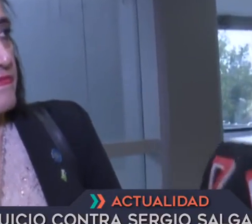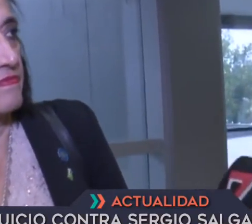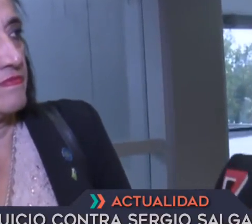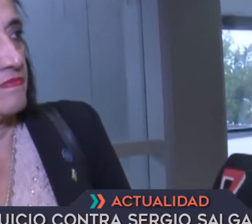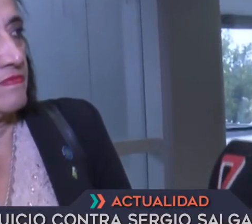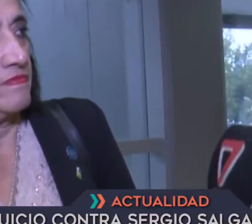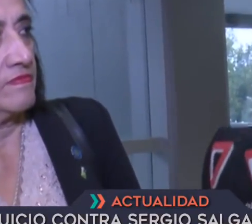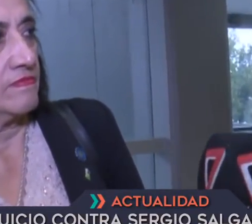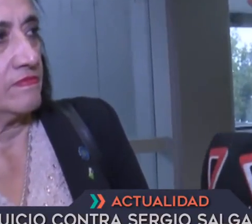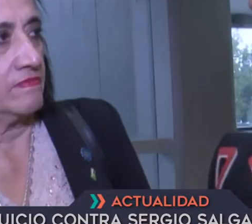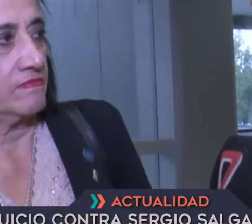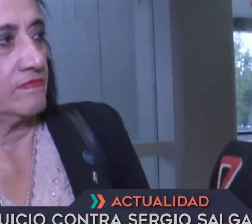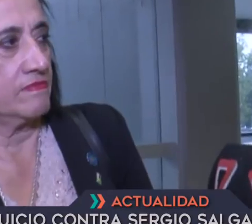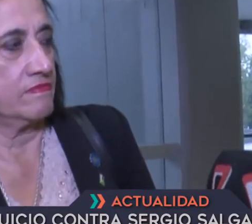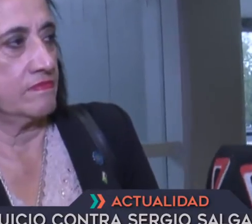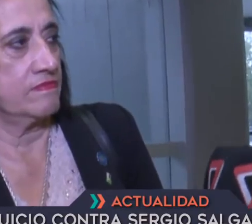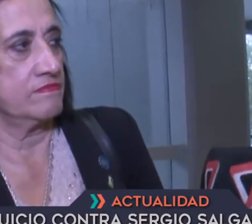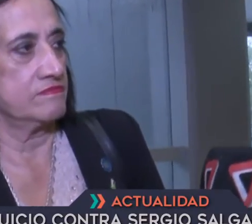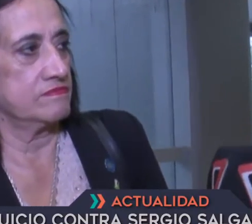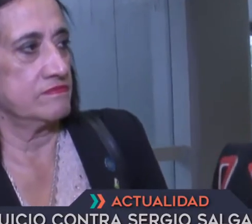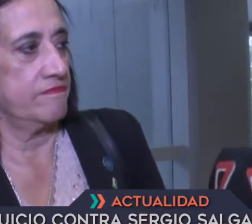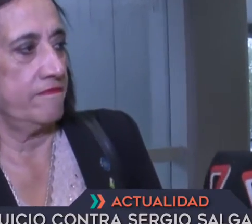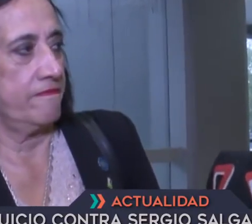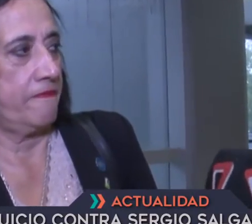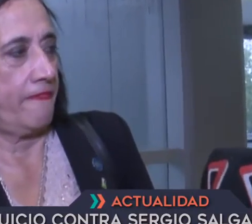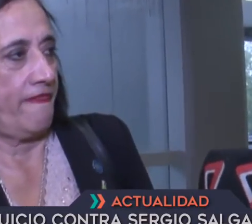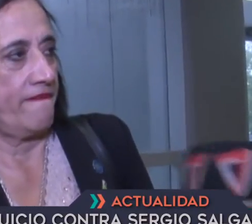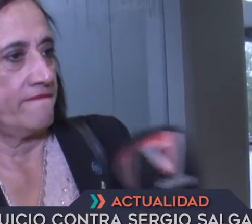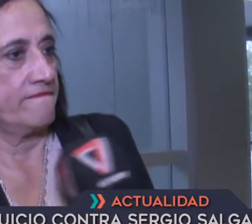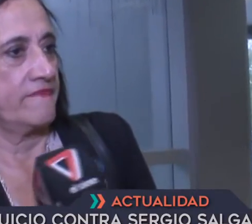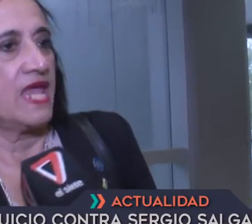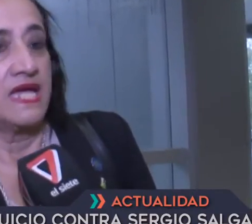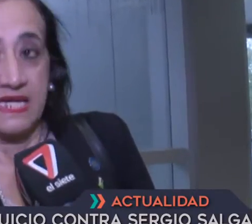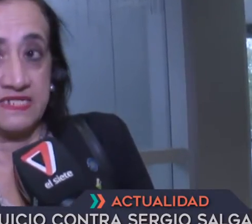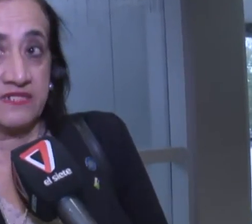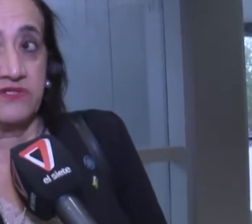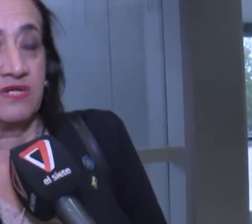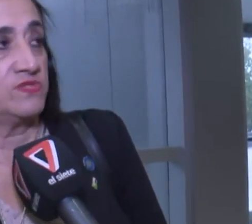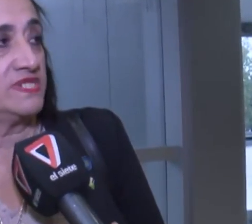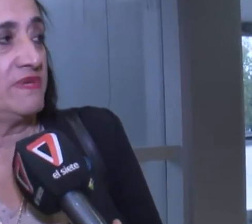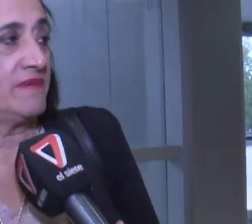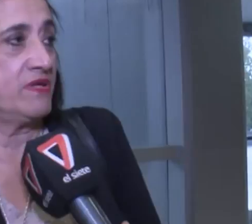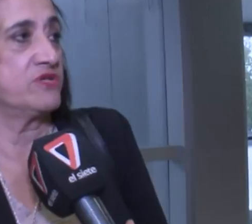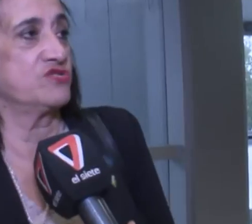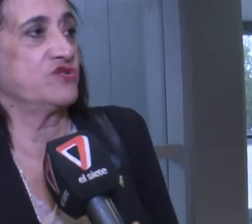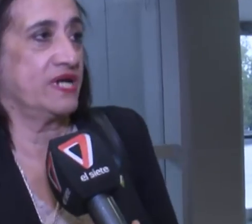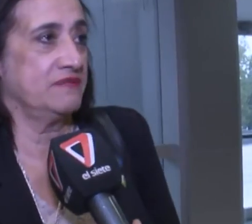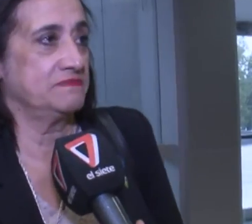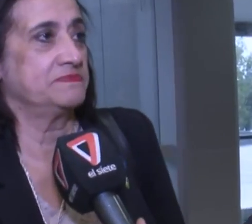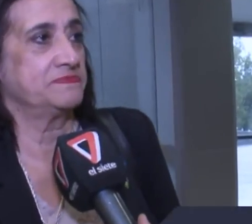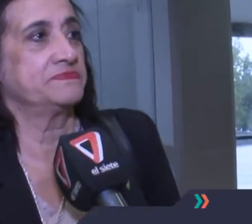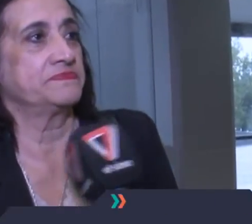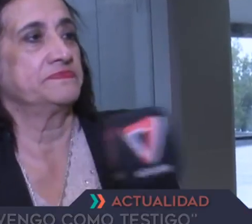tendría que estar realizando sus tareas en el municipio, pero lo cierto es que usted ha hecho principales denuncias, ¿no? Es cierto, la justicia me ha llamado y por eso estoy